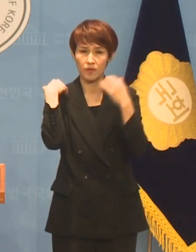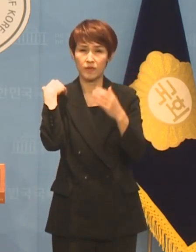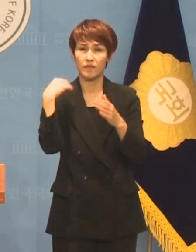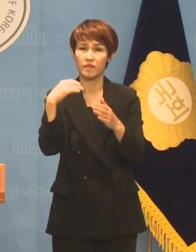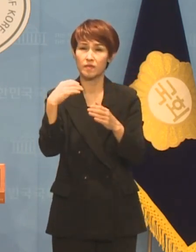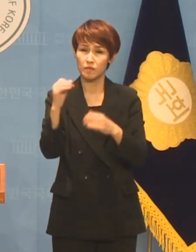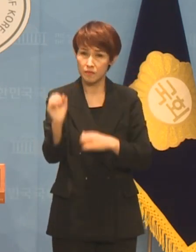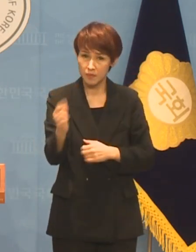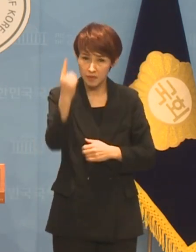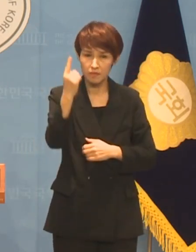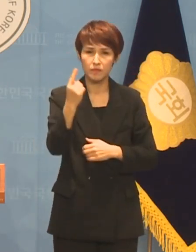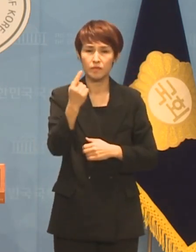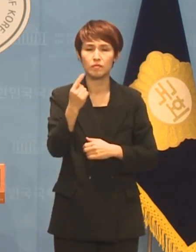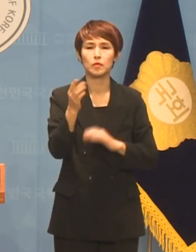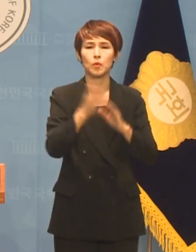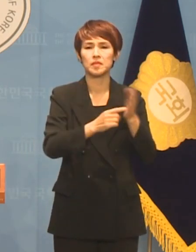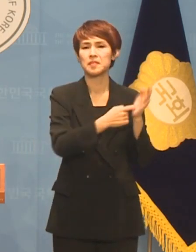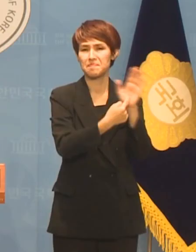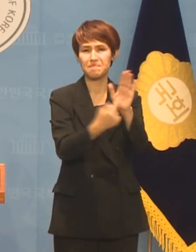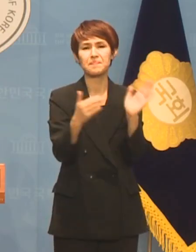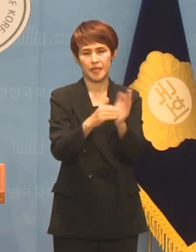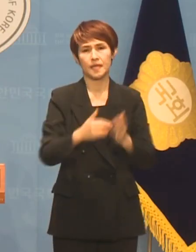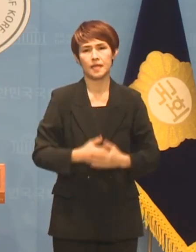공식 증명되었습니다.